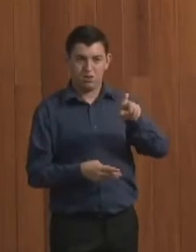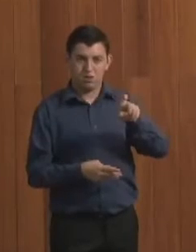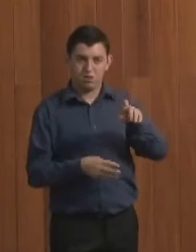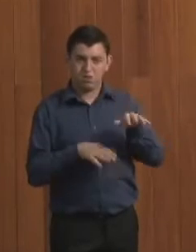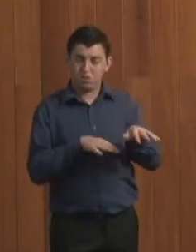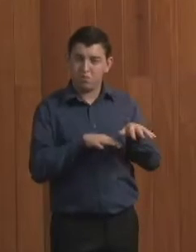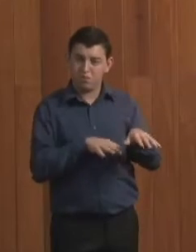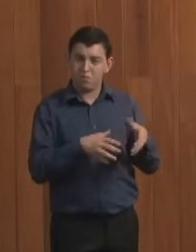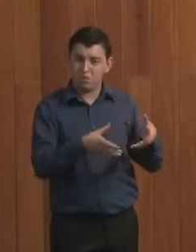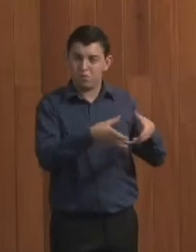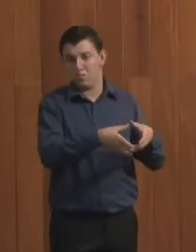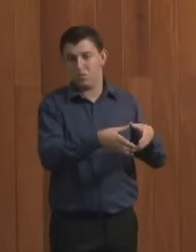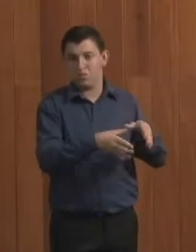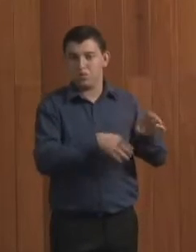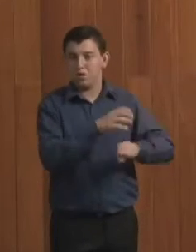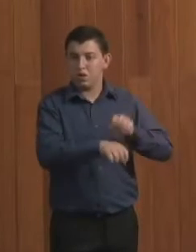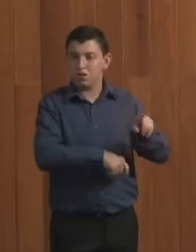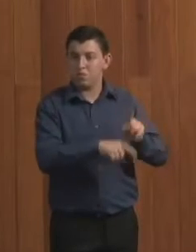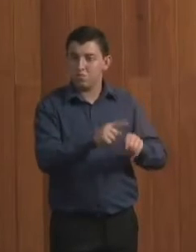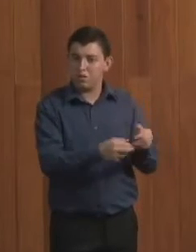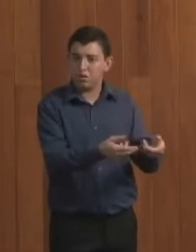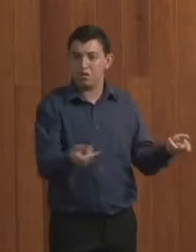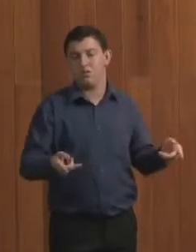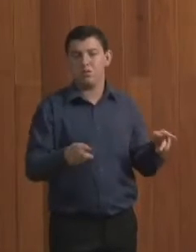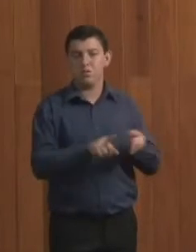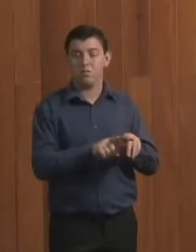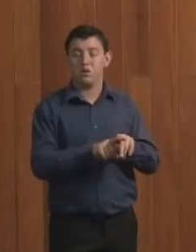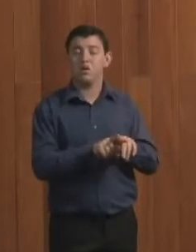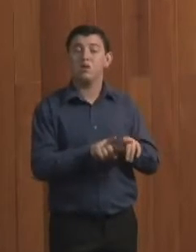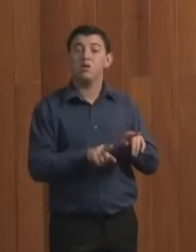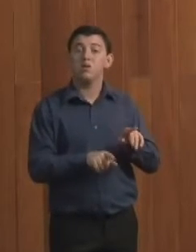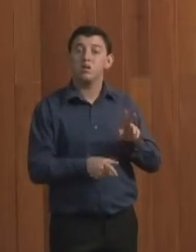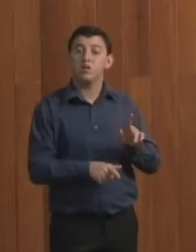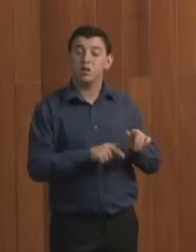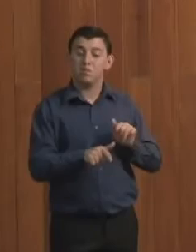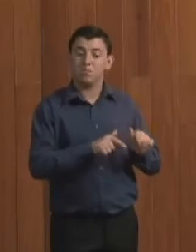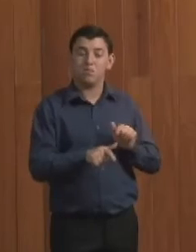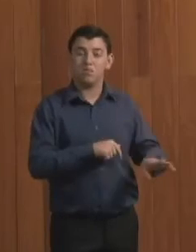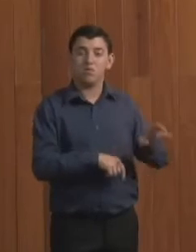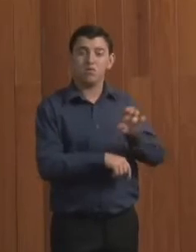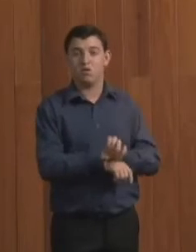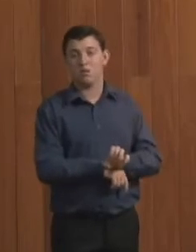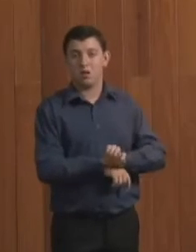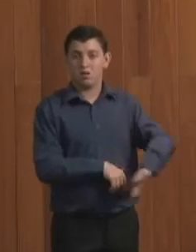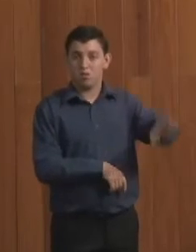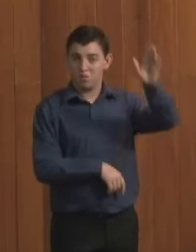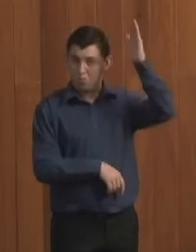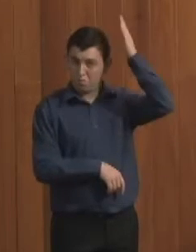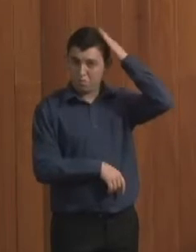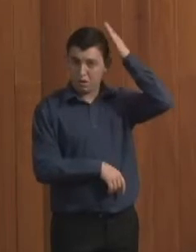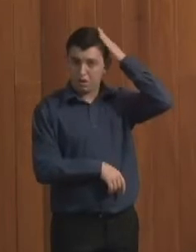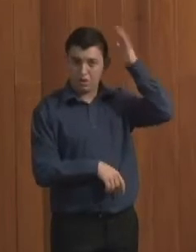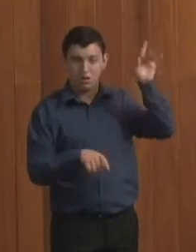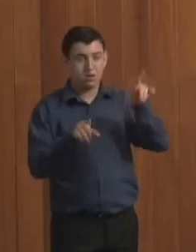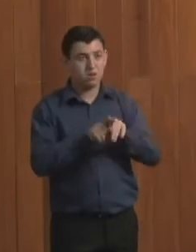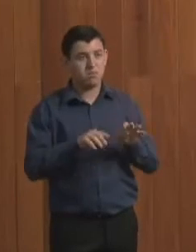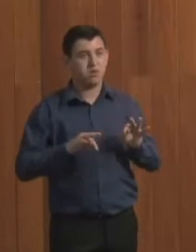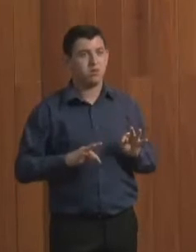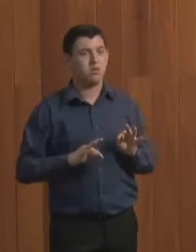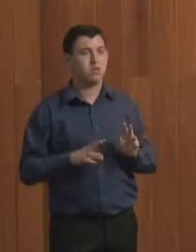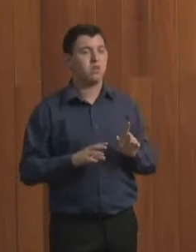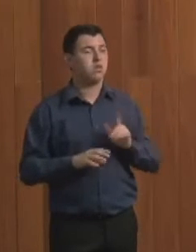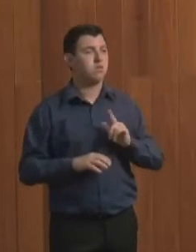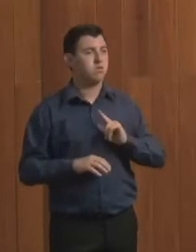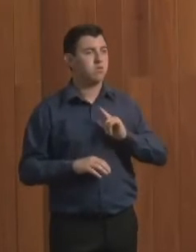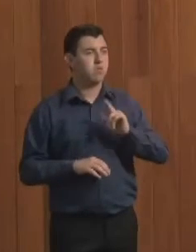de Catadores e atua no estado do Paraná. Depois tivemos este que vos fala, que representando o